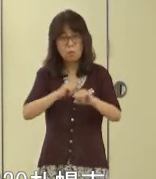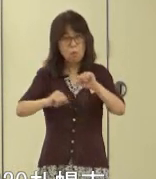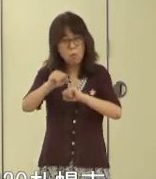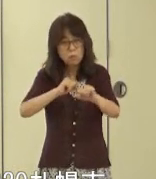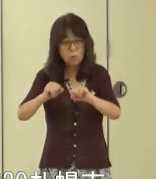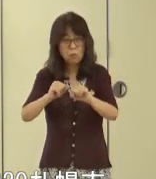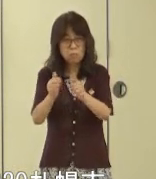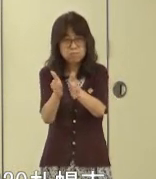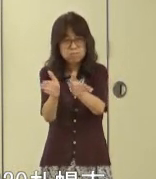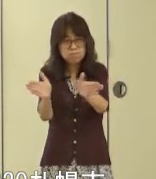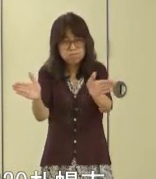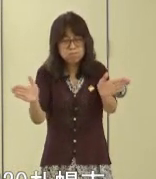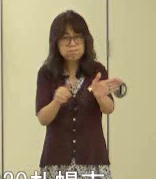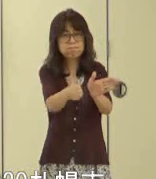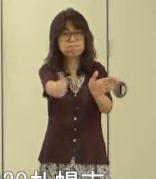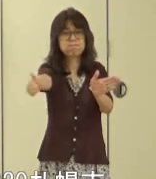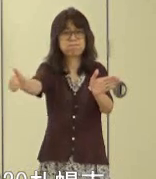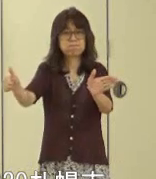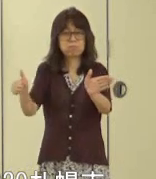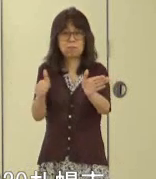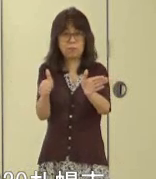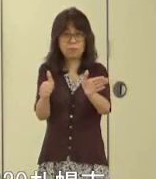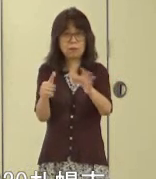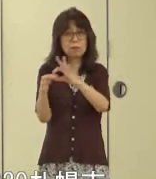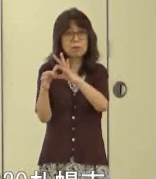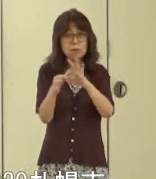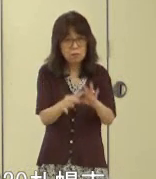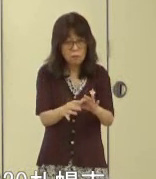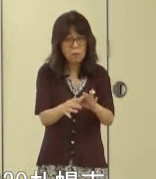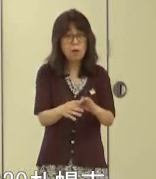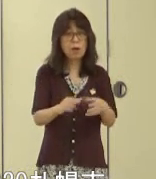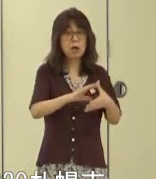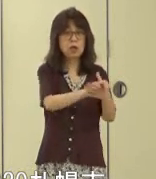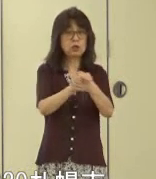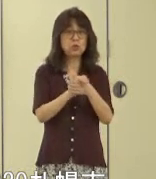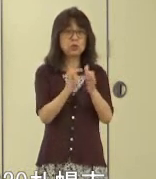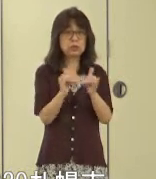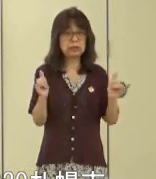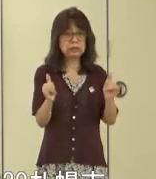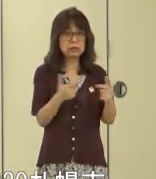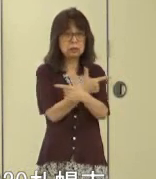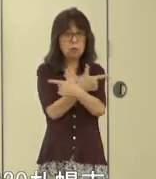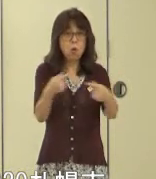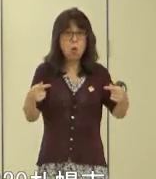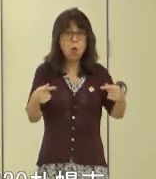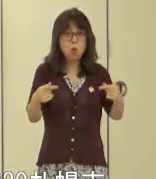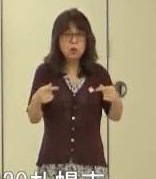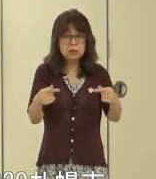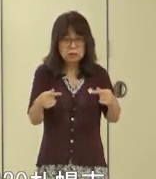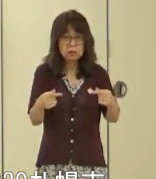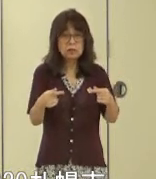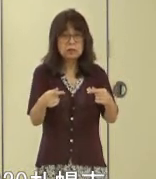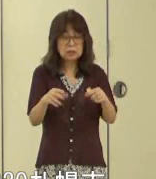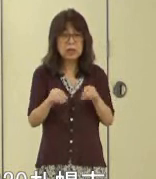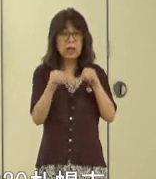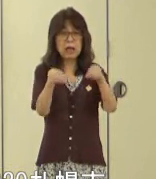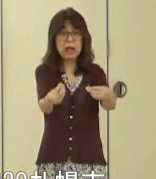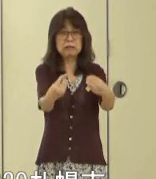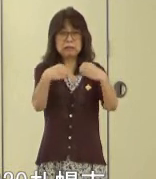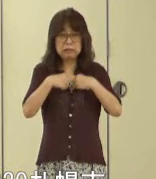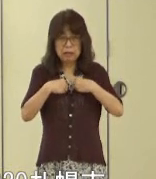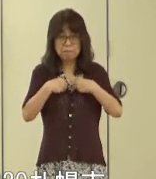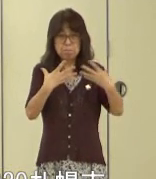ということもありますので、友人同士の中でこういった行動で感染をして、それを職